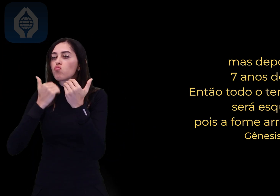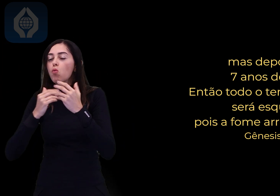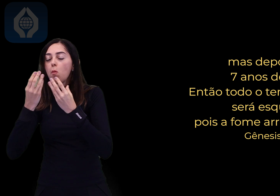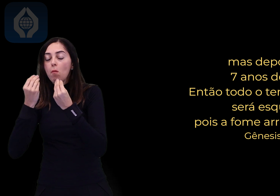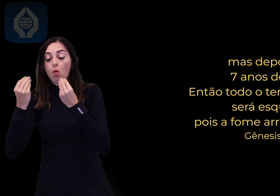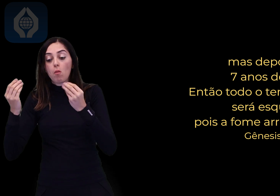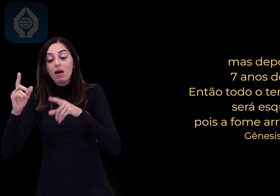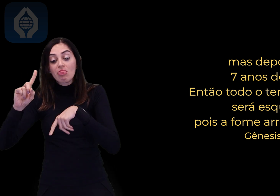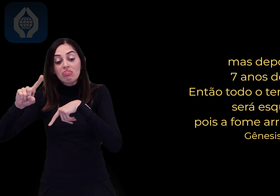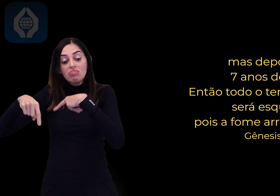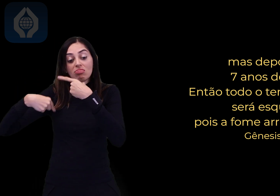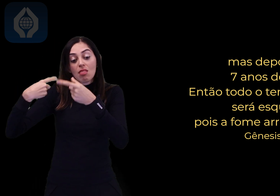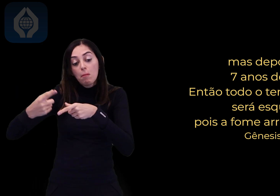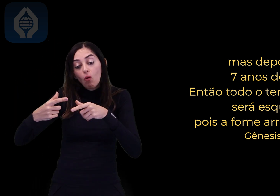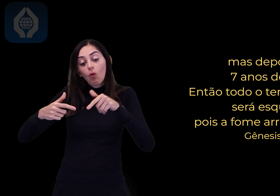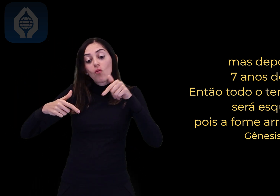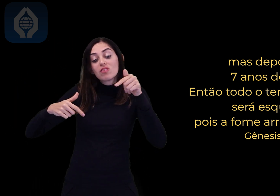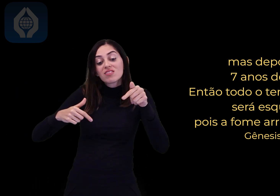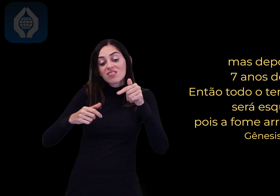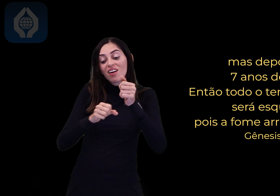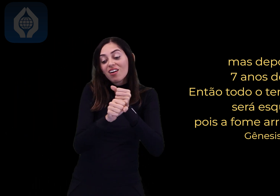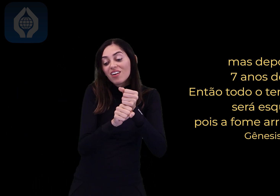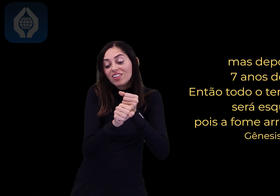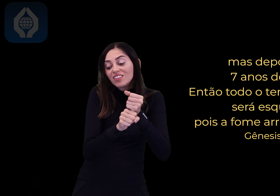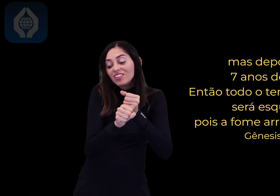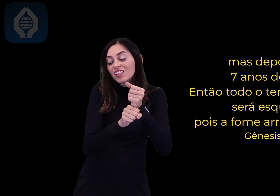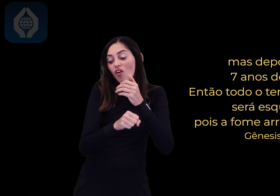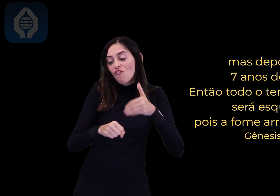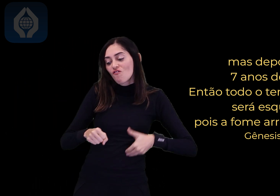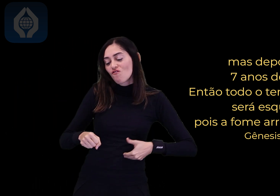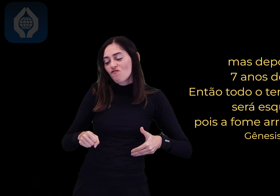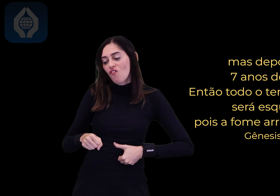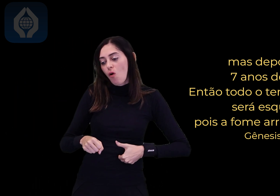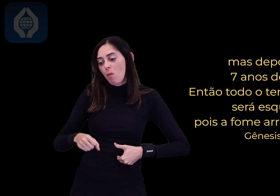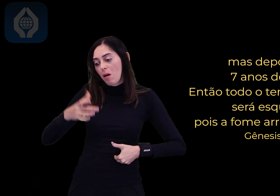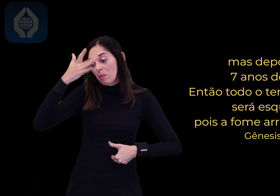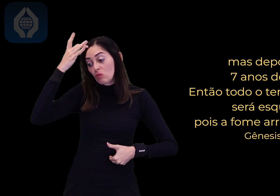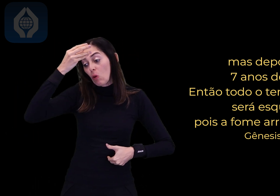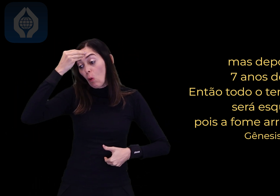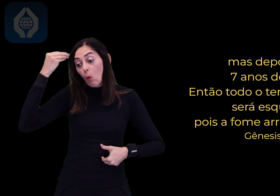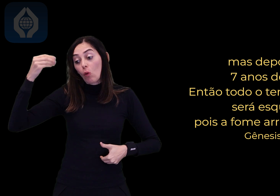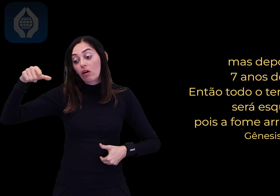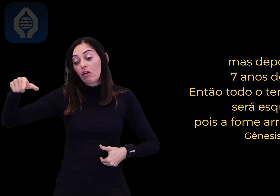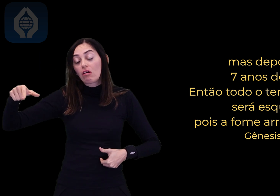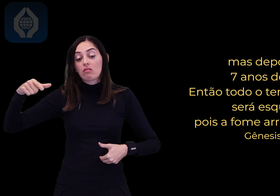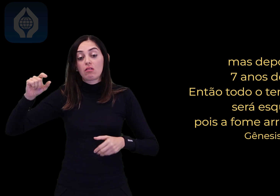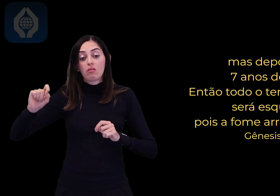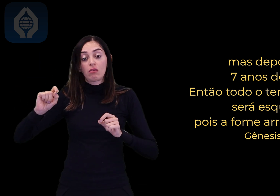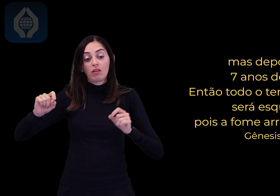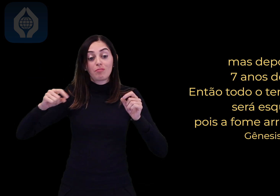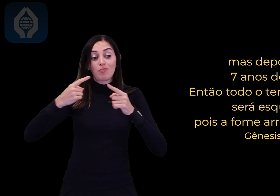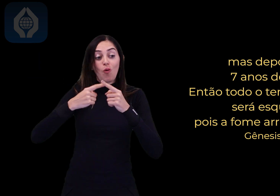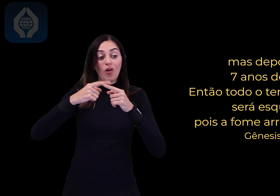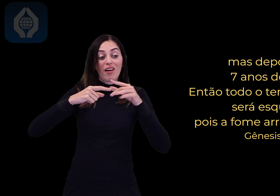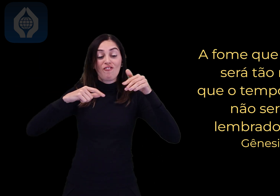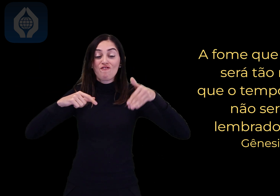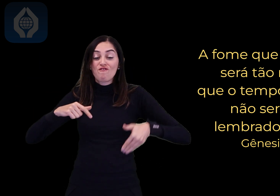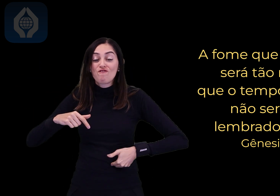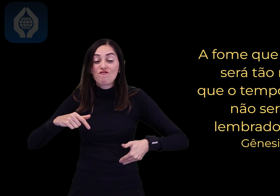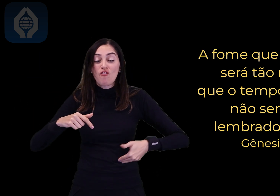fome. Então todo o tempo de fartura será esquecido, depois a fome arruinará a terra. A fome que